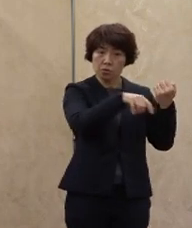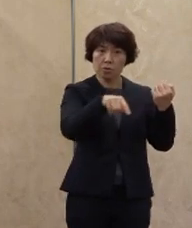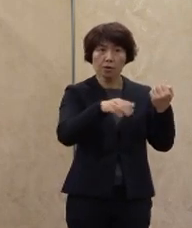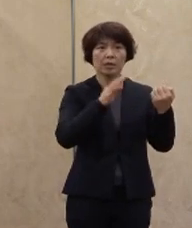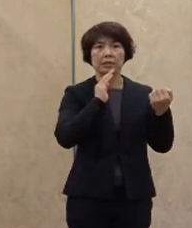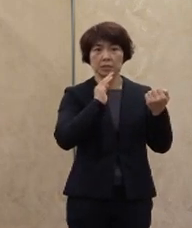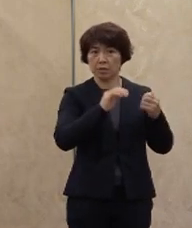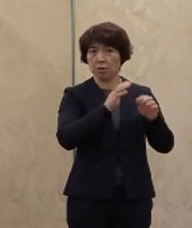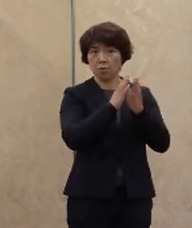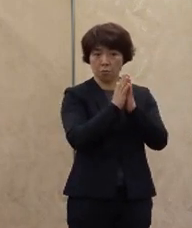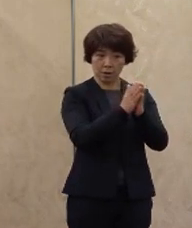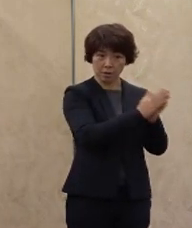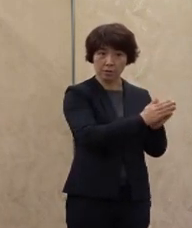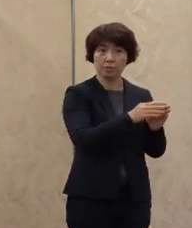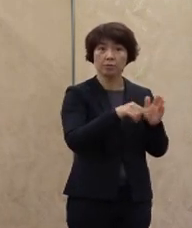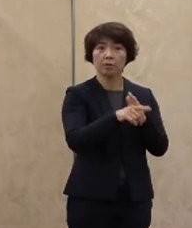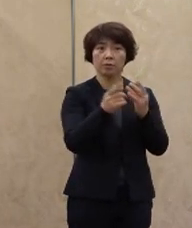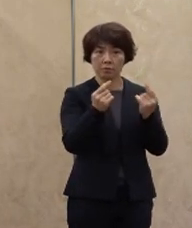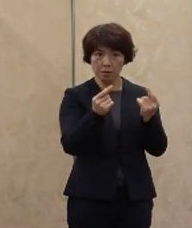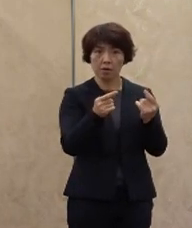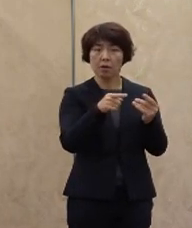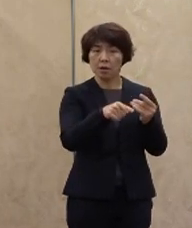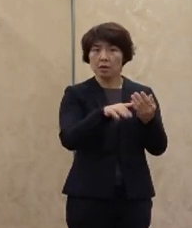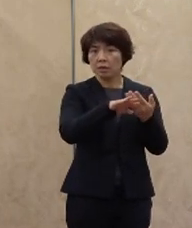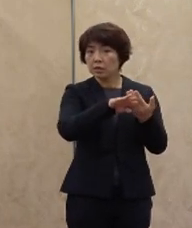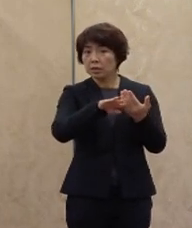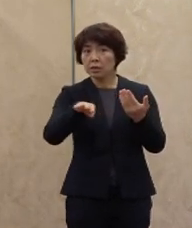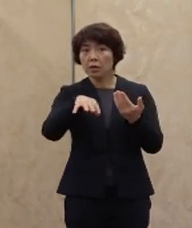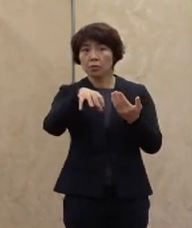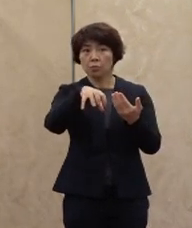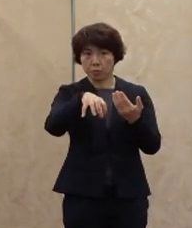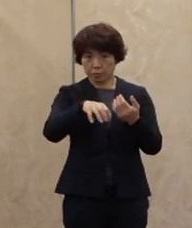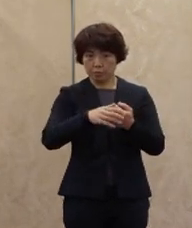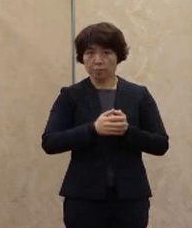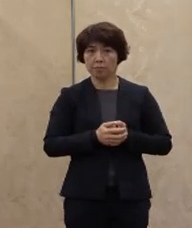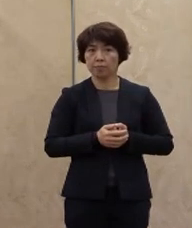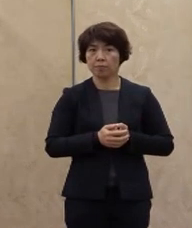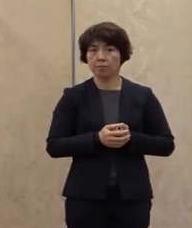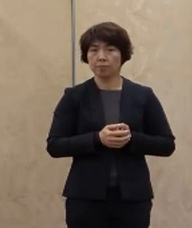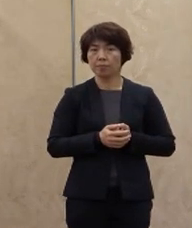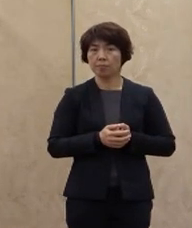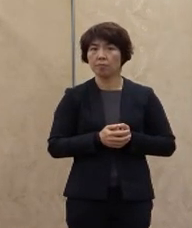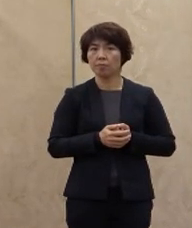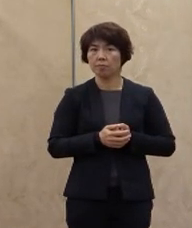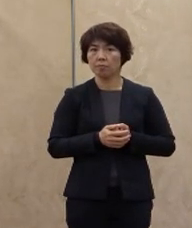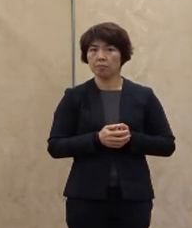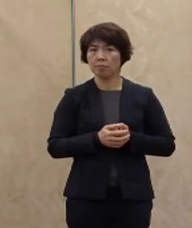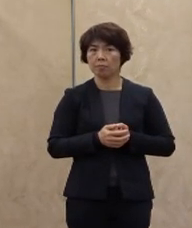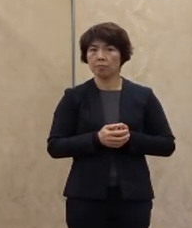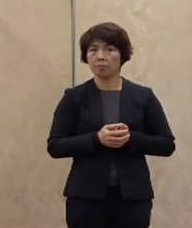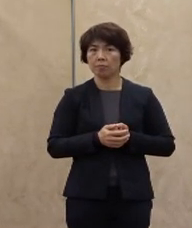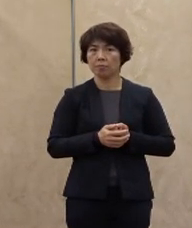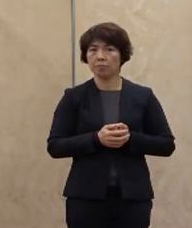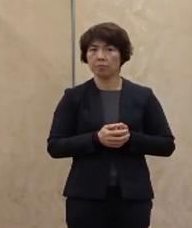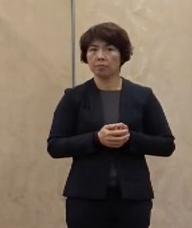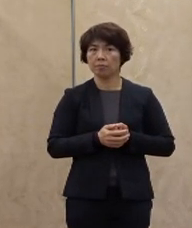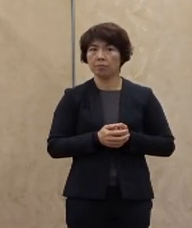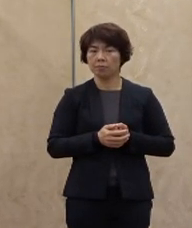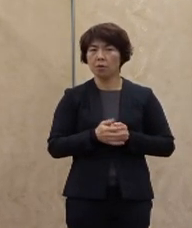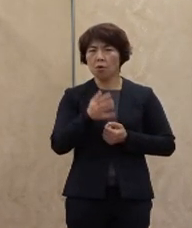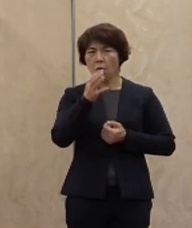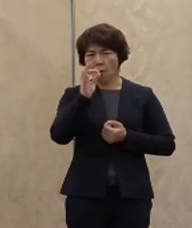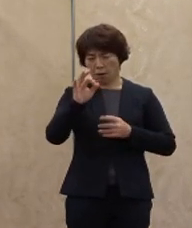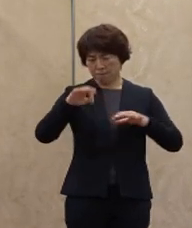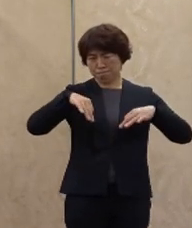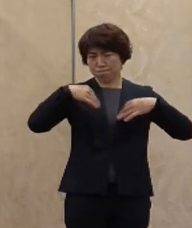わけですけども、まあ、そこ以外の部分について、これはお金がこういくらでも